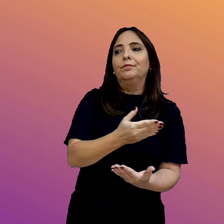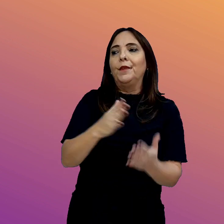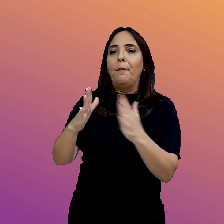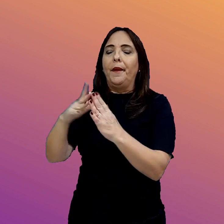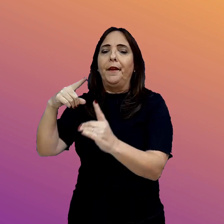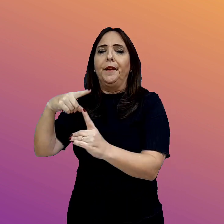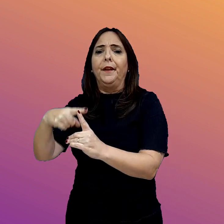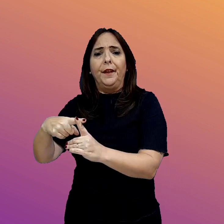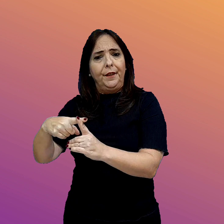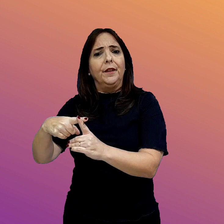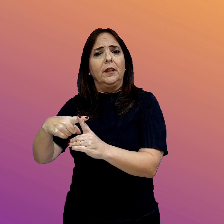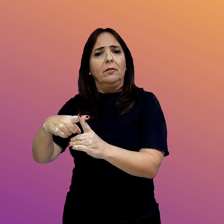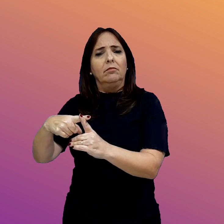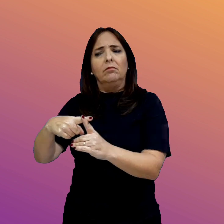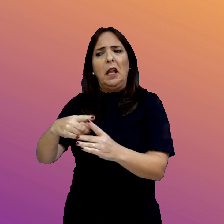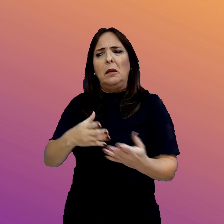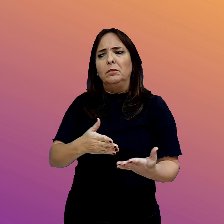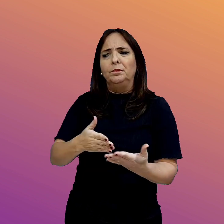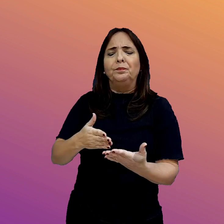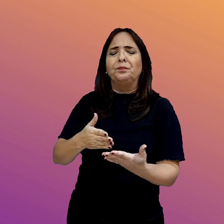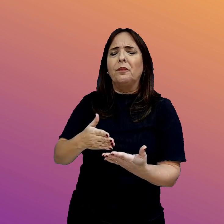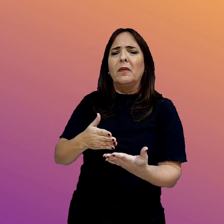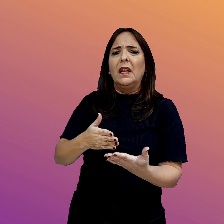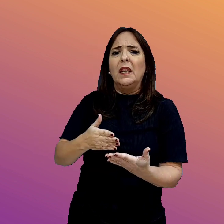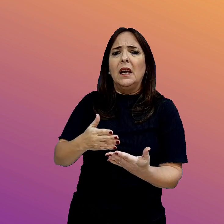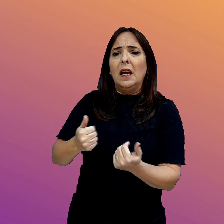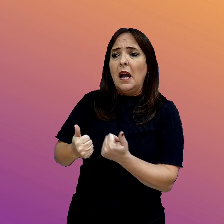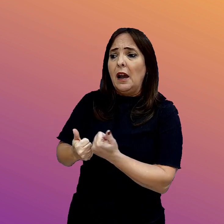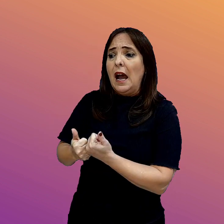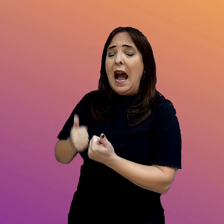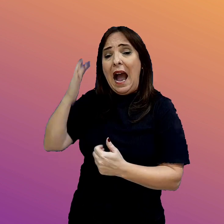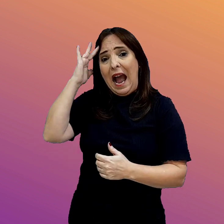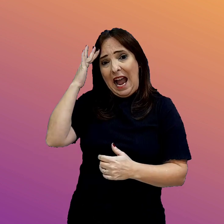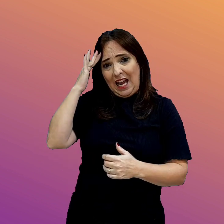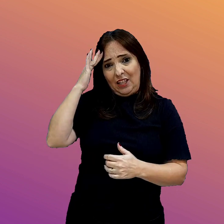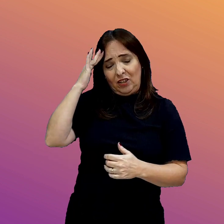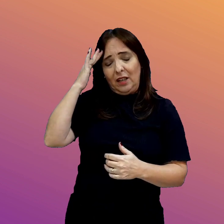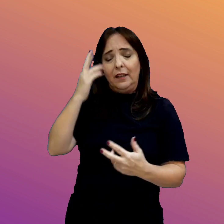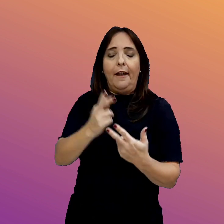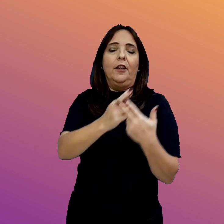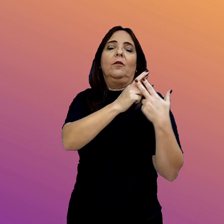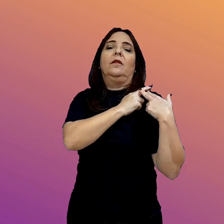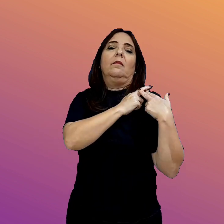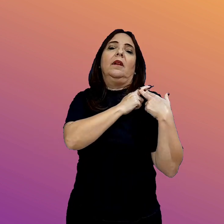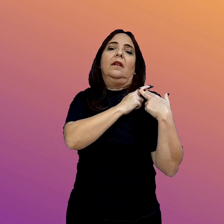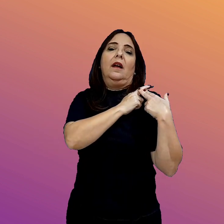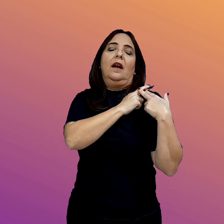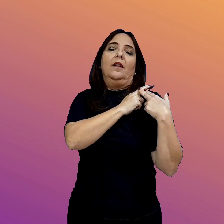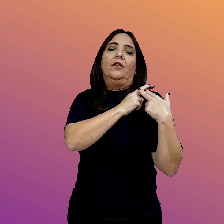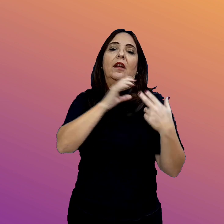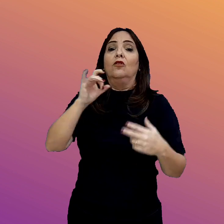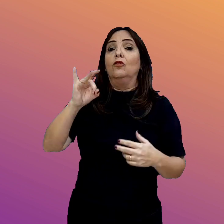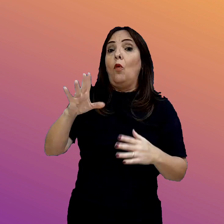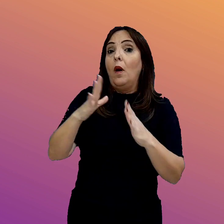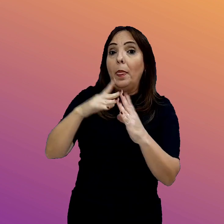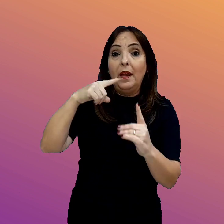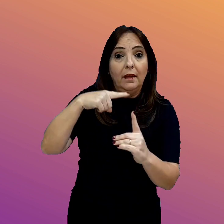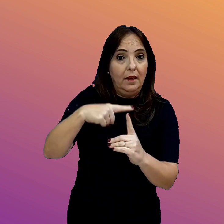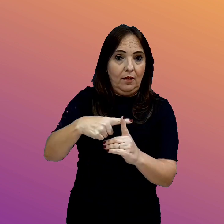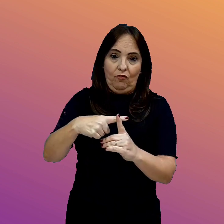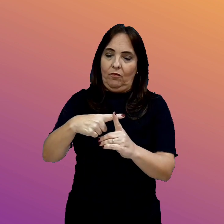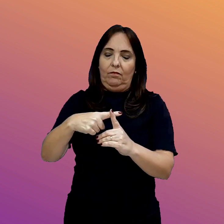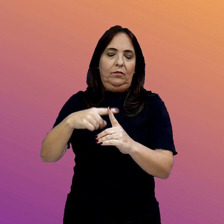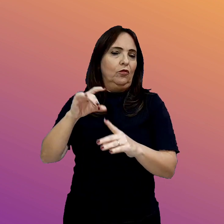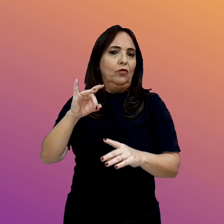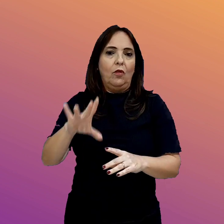todo o apoio que seus filhos deveriam receber em casa, o apoio espiritual. A responsabilidade do apoio. O apoio espiritual. E não. A